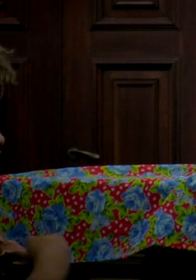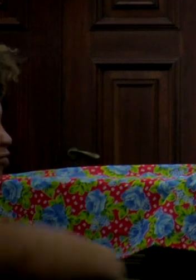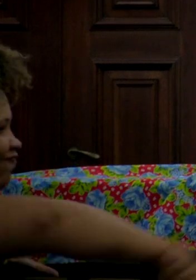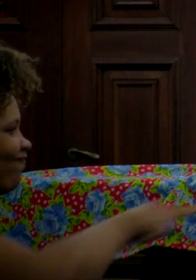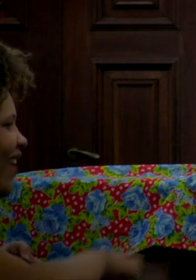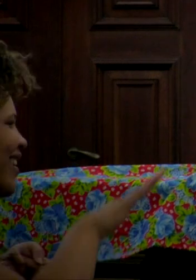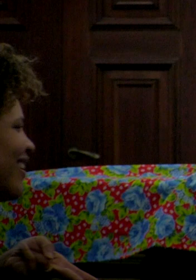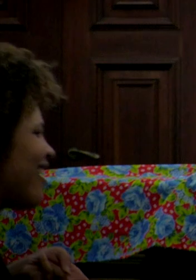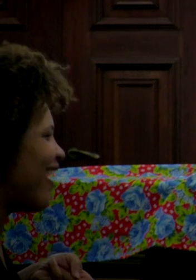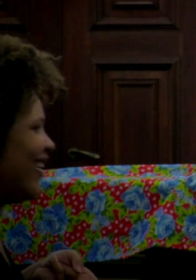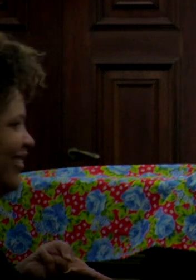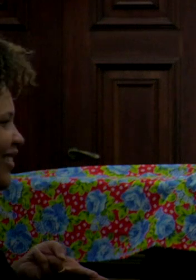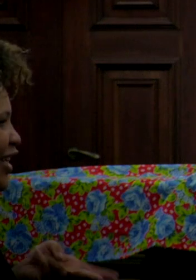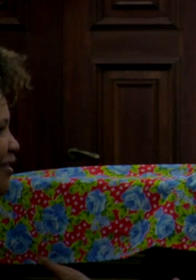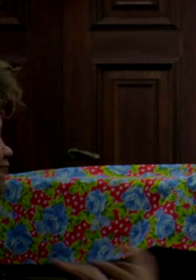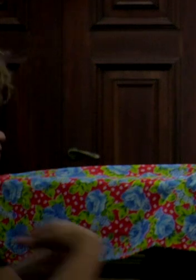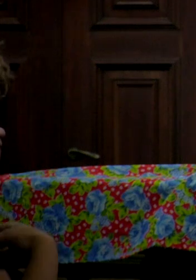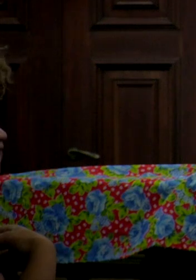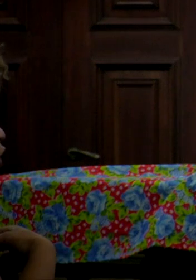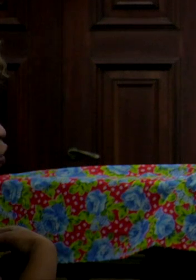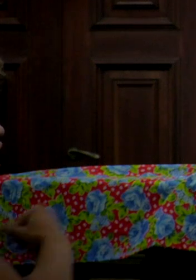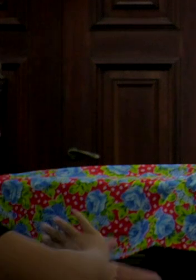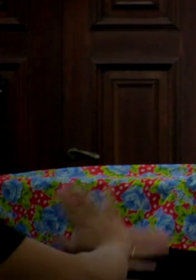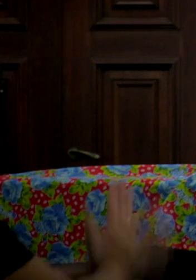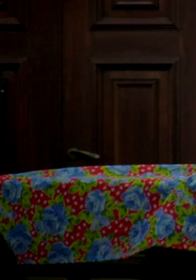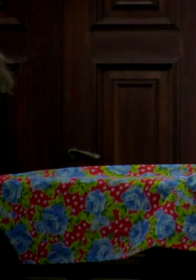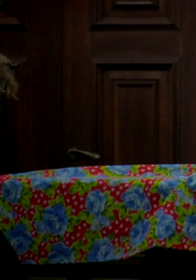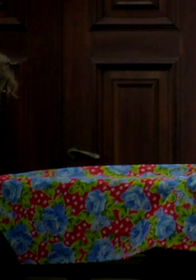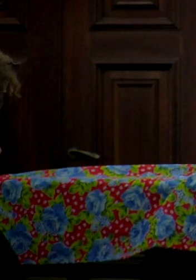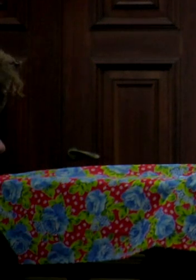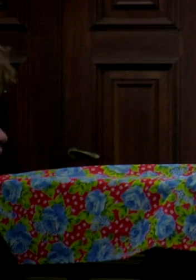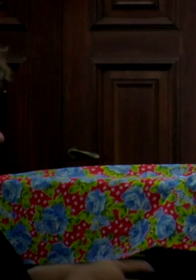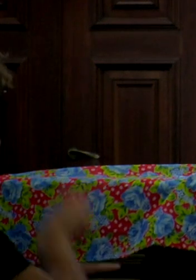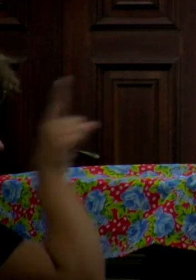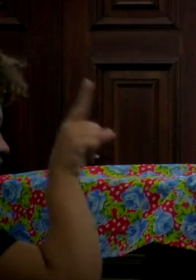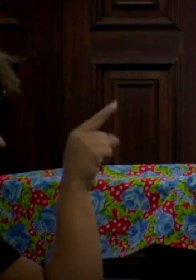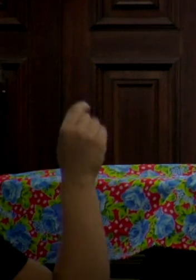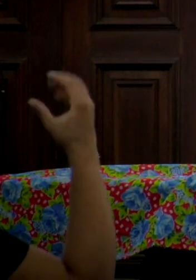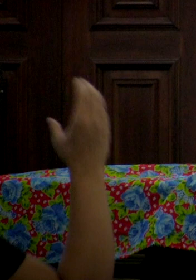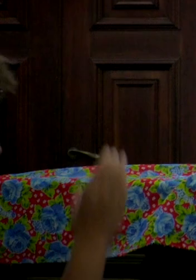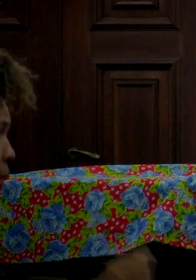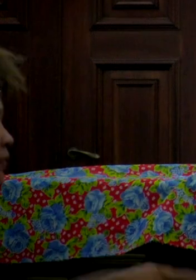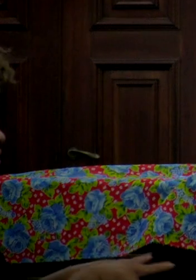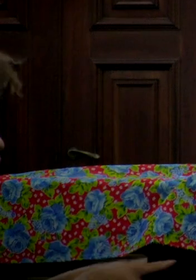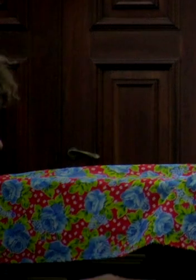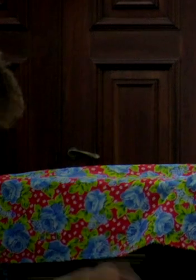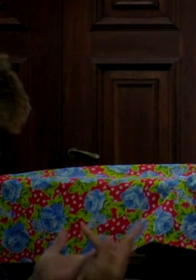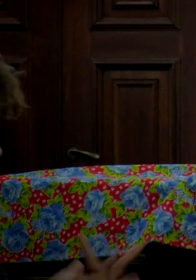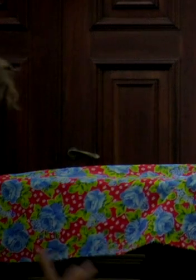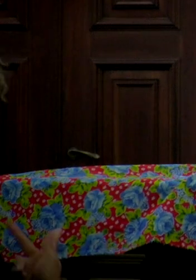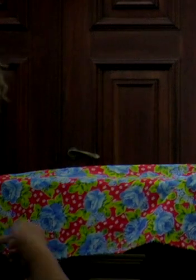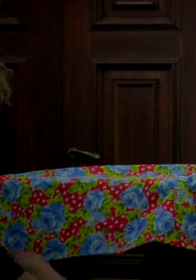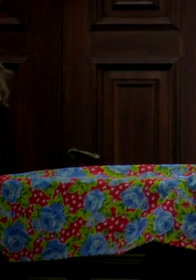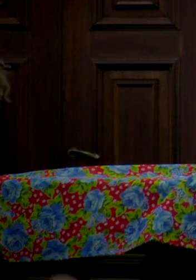discriminación que se vive. En Colombia pasa exactamente lo mismo y es prácticamente algo anormal llevar el cabello